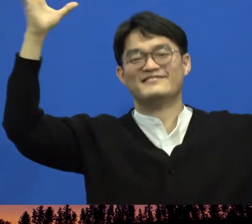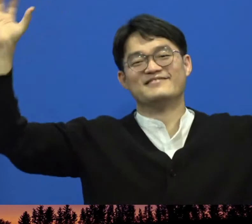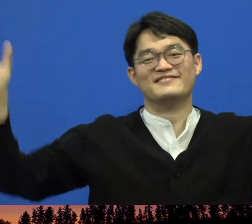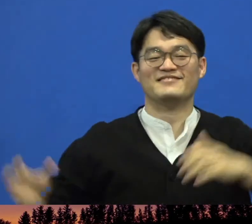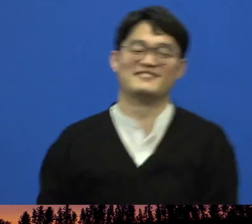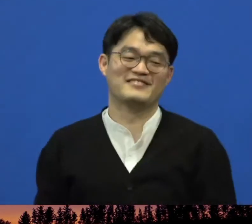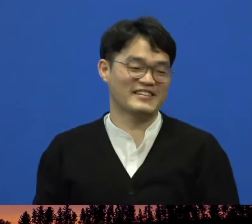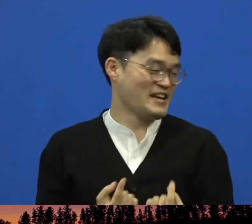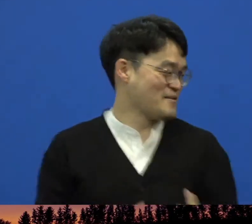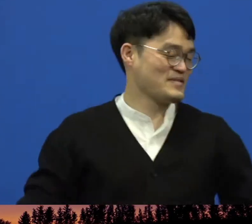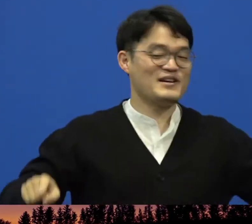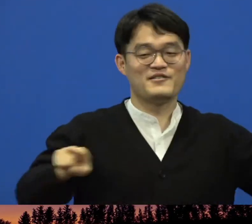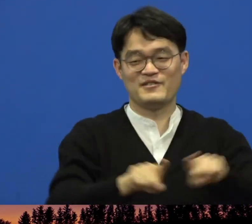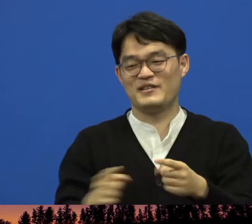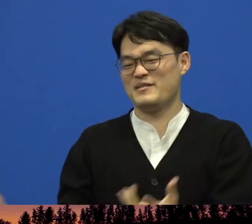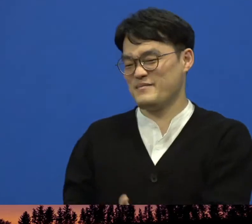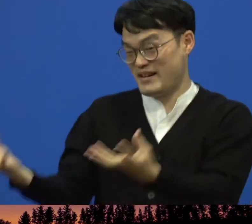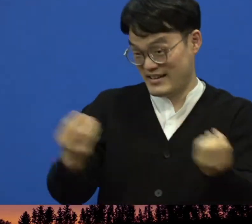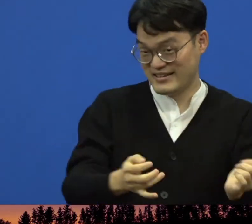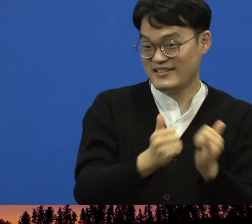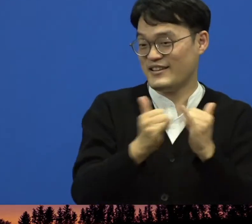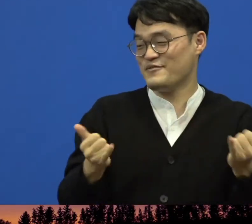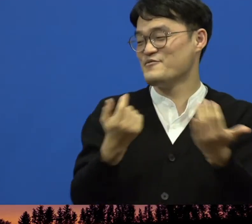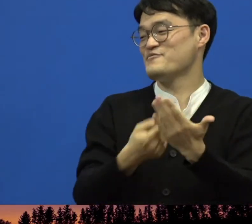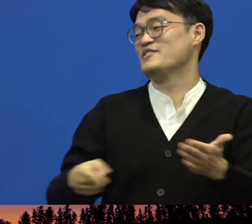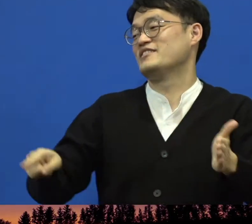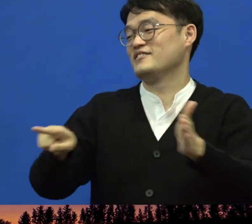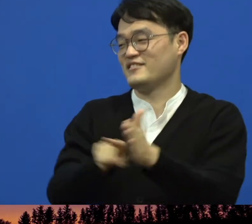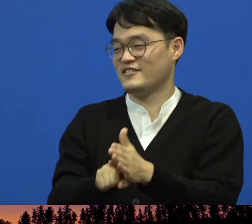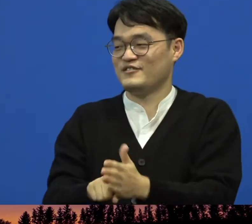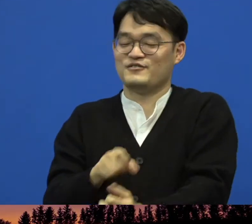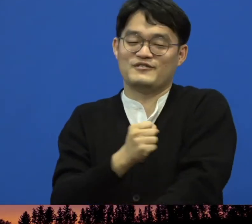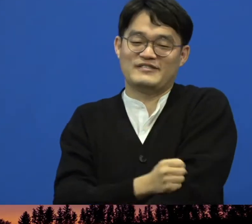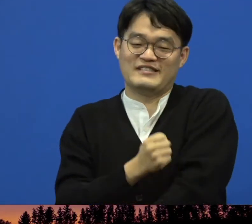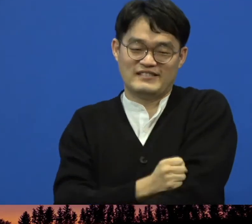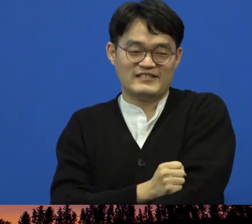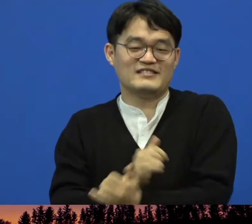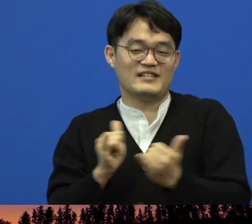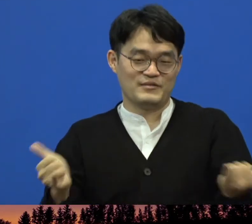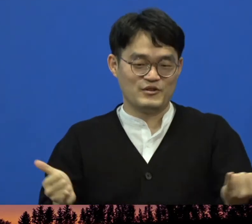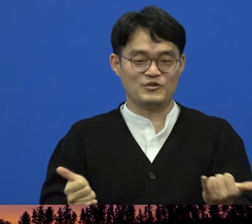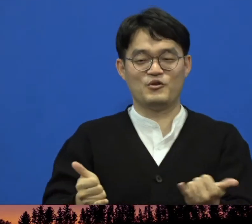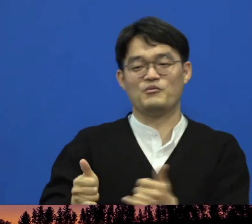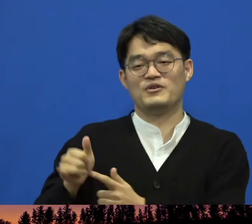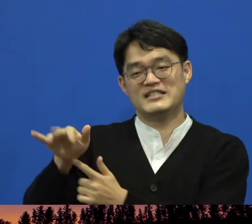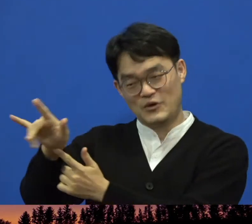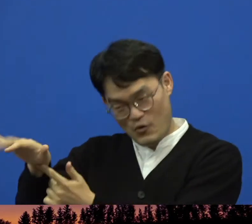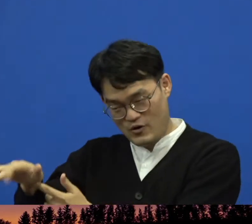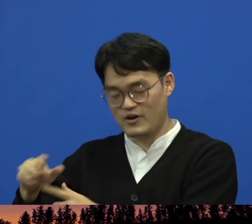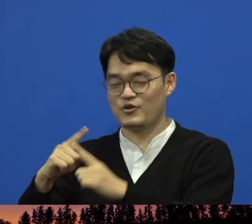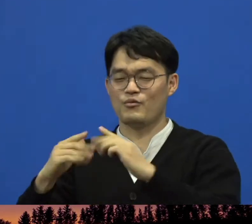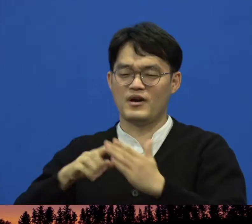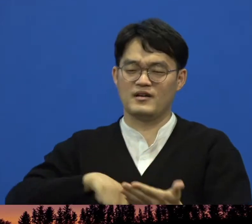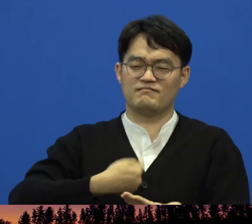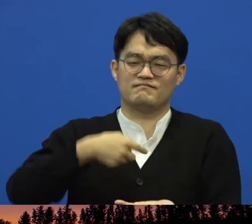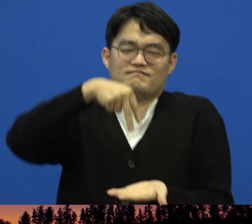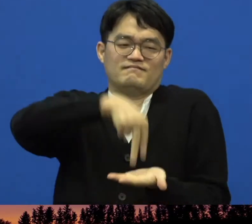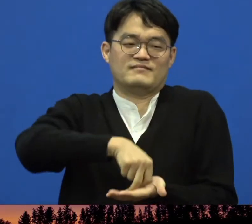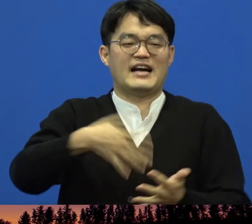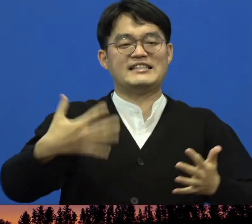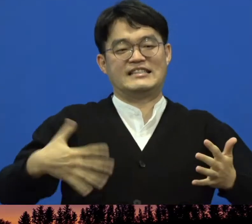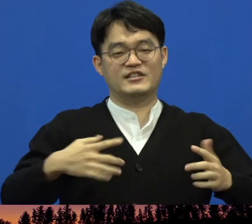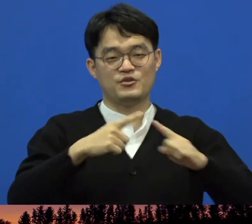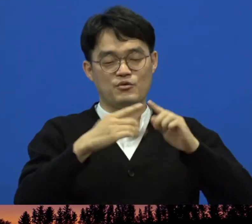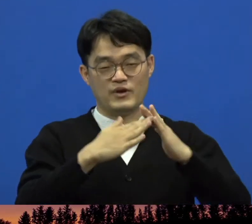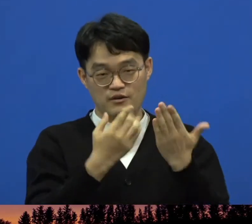네. 우리와 함께하고 있는 많은 분들 우리 또 인터넷으로 참여하는 우리 노천교회 미리자교회 또